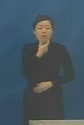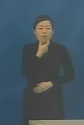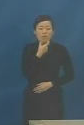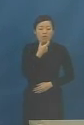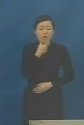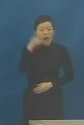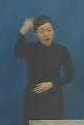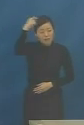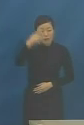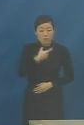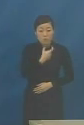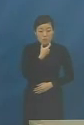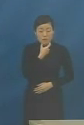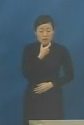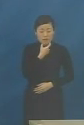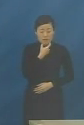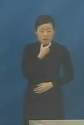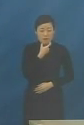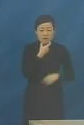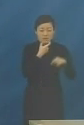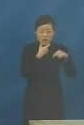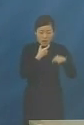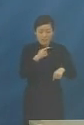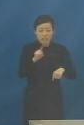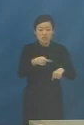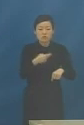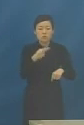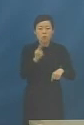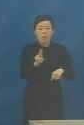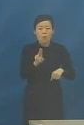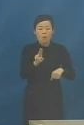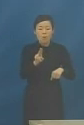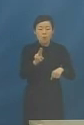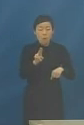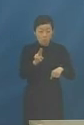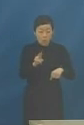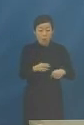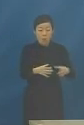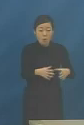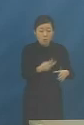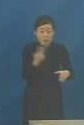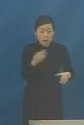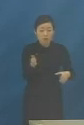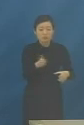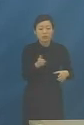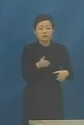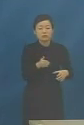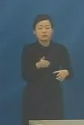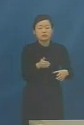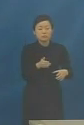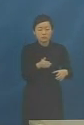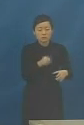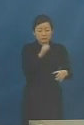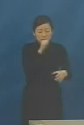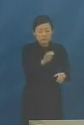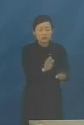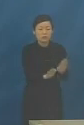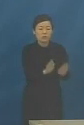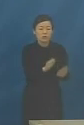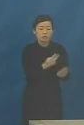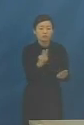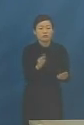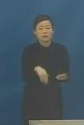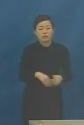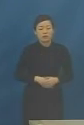骨の中に no 3層も見つかるぐらい保存状態が良かったということですでこのあの